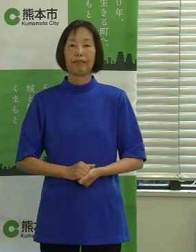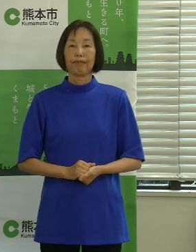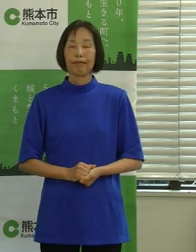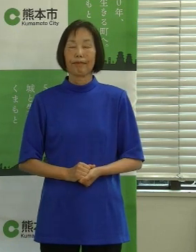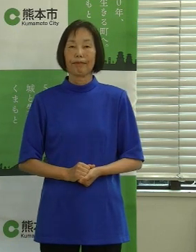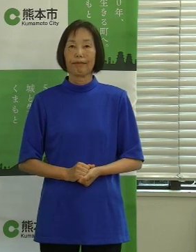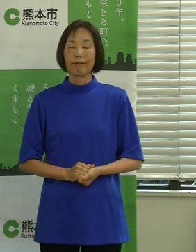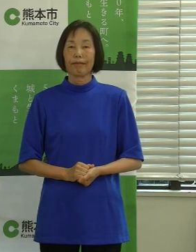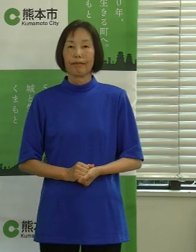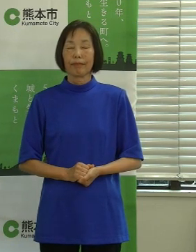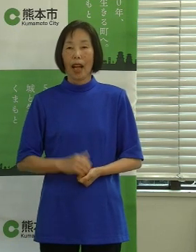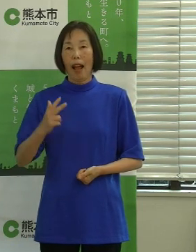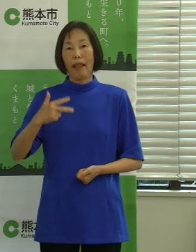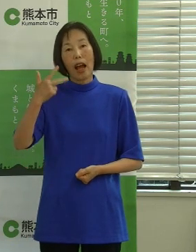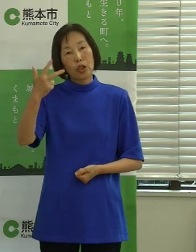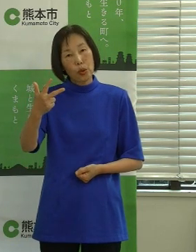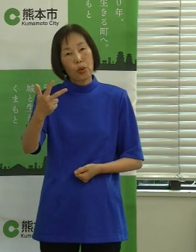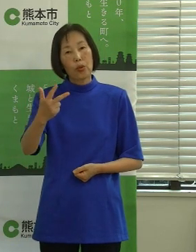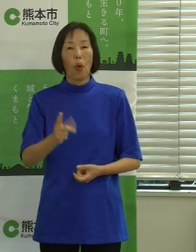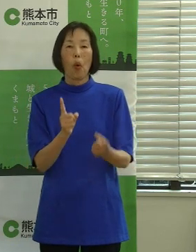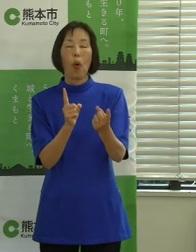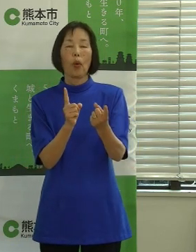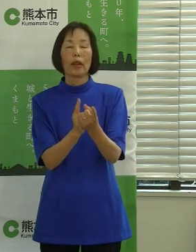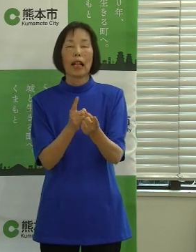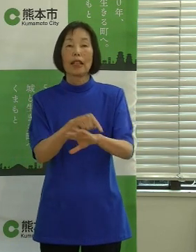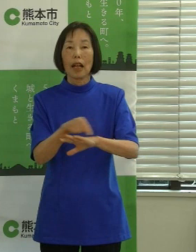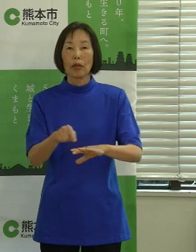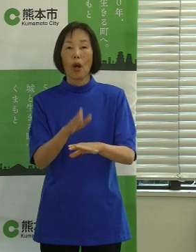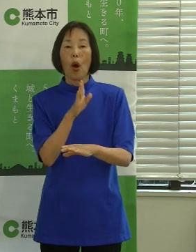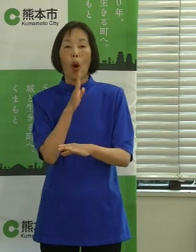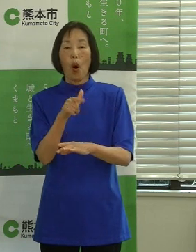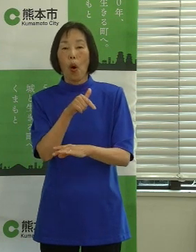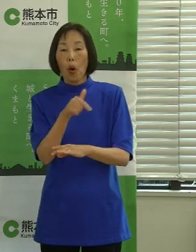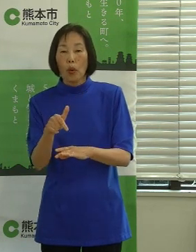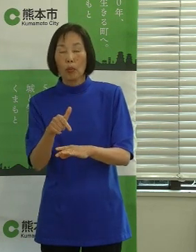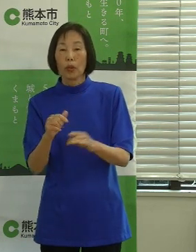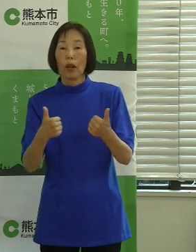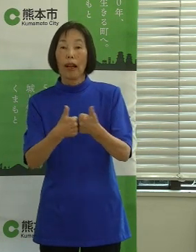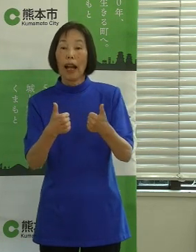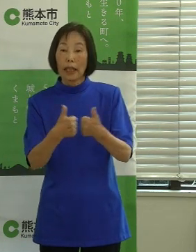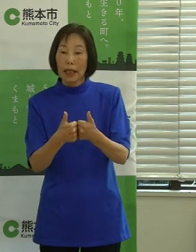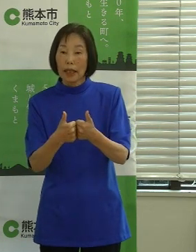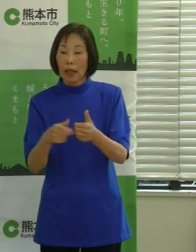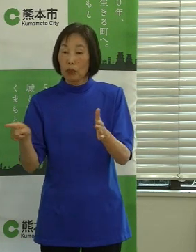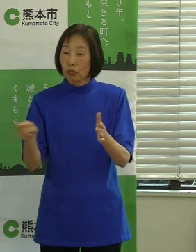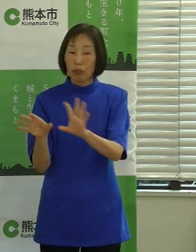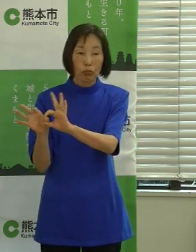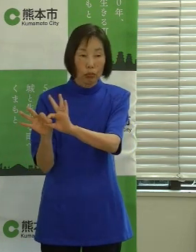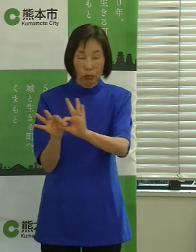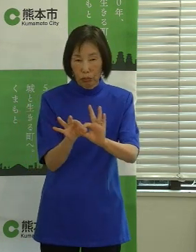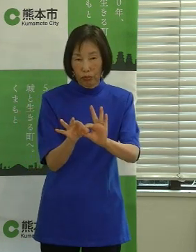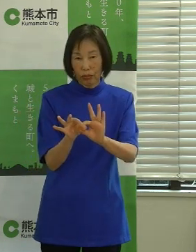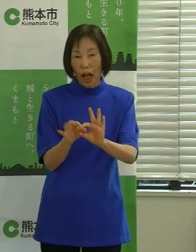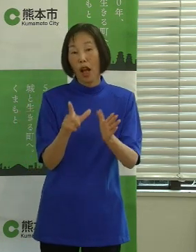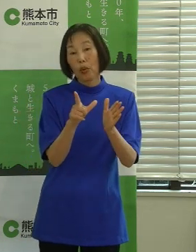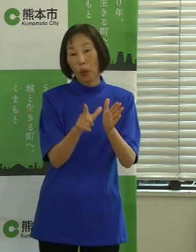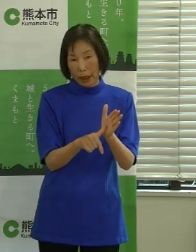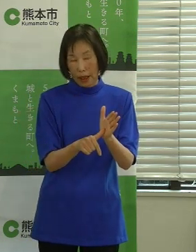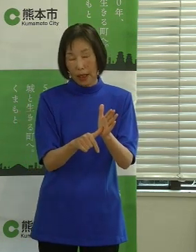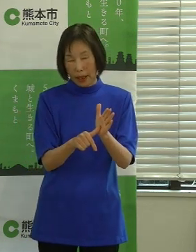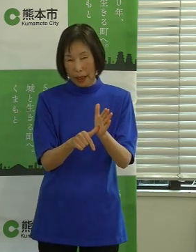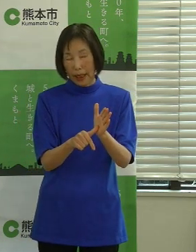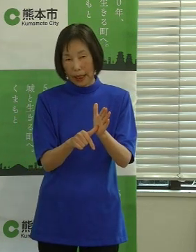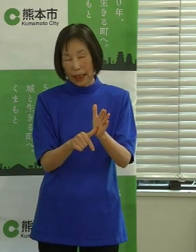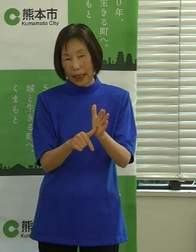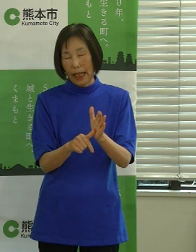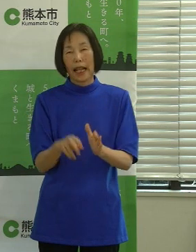。そして来週の対策本部会議までこの状況が続けばその段階でですね